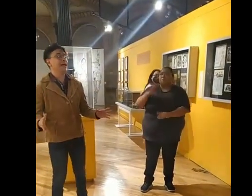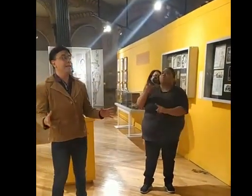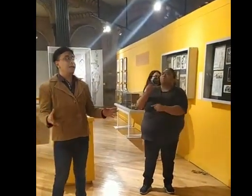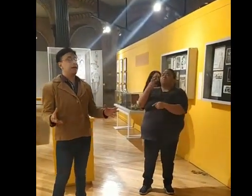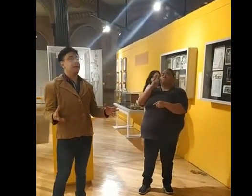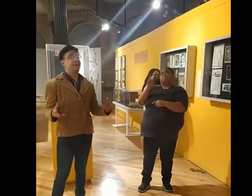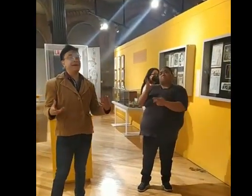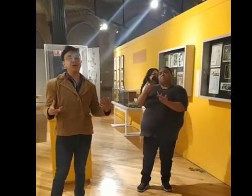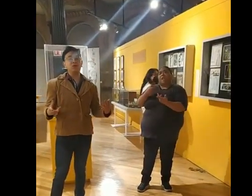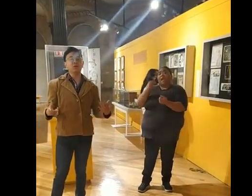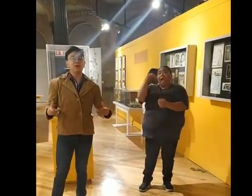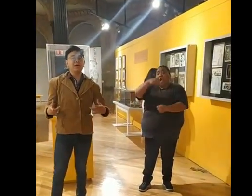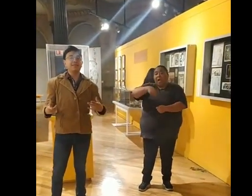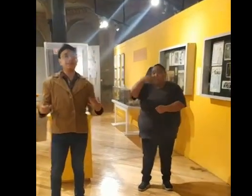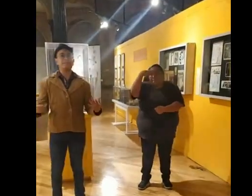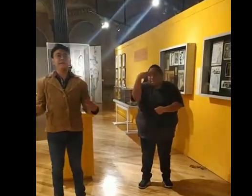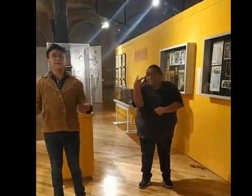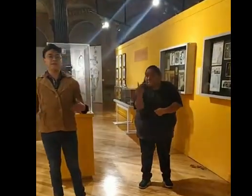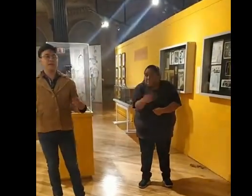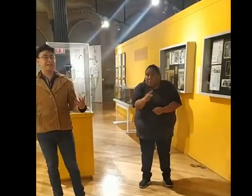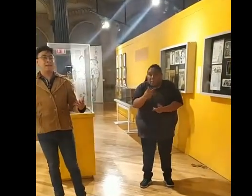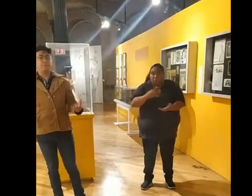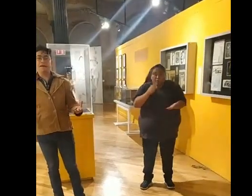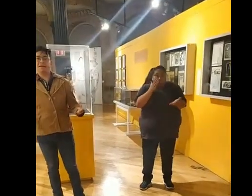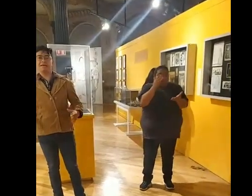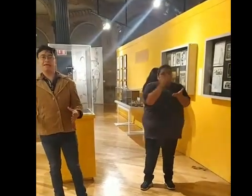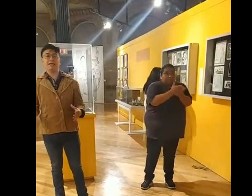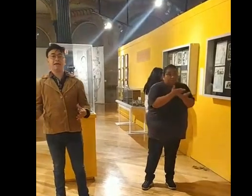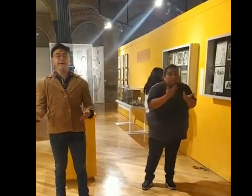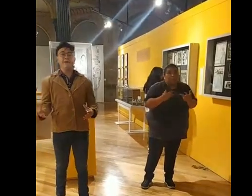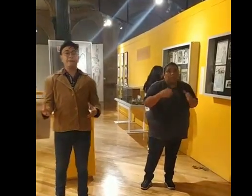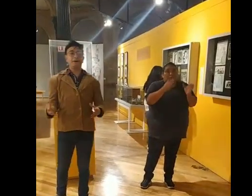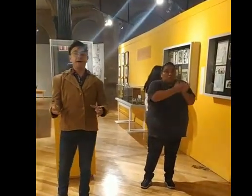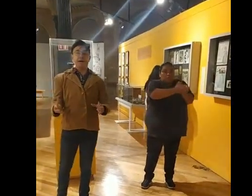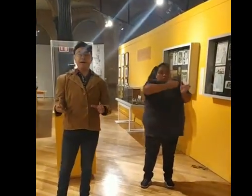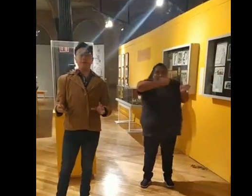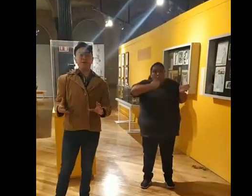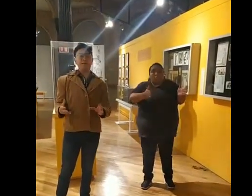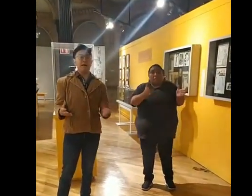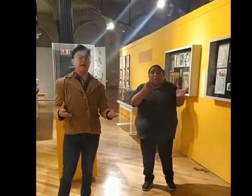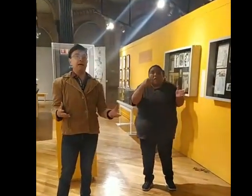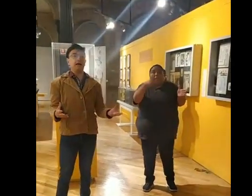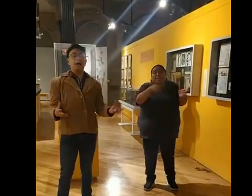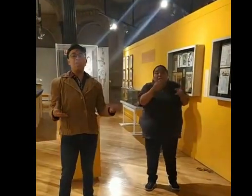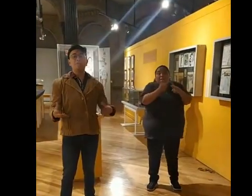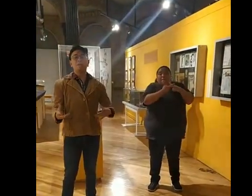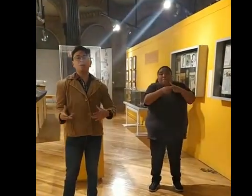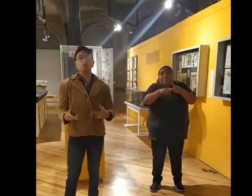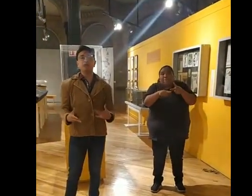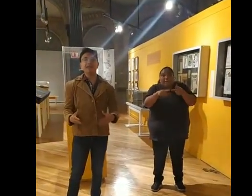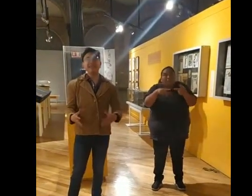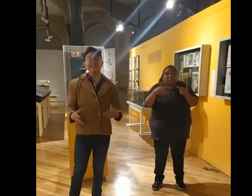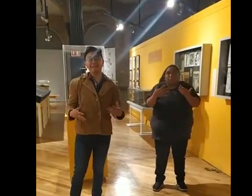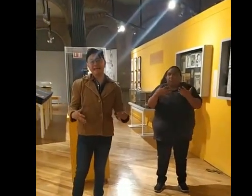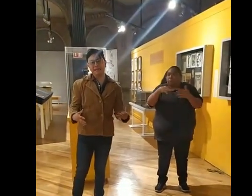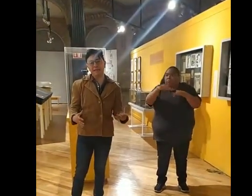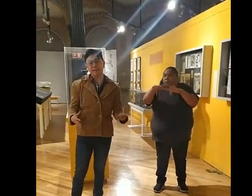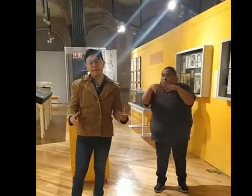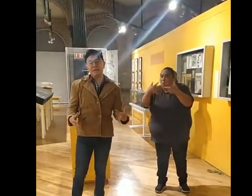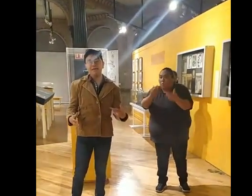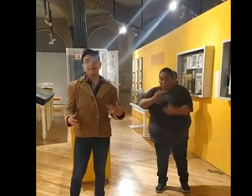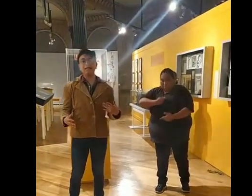que México está entrando en una etapa en la que empieza a buscar como una